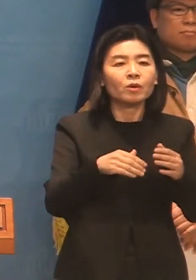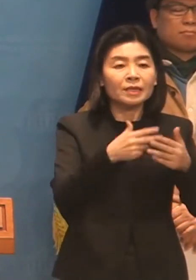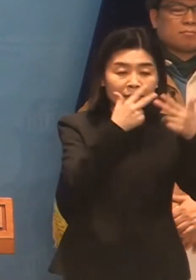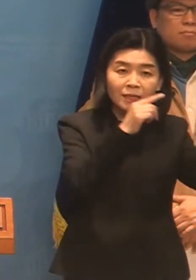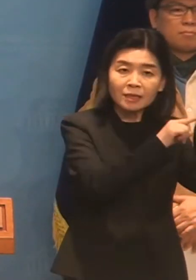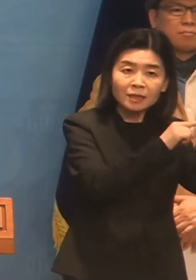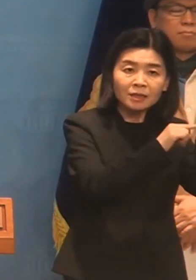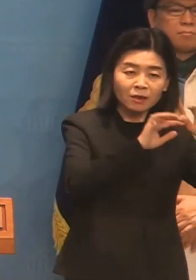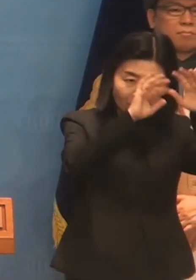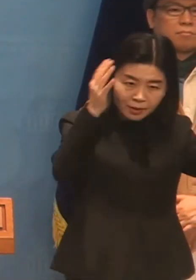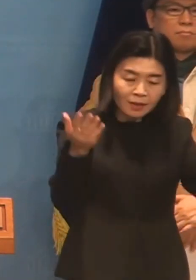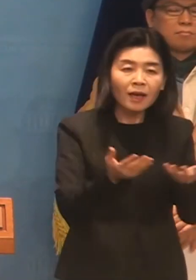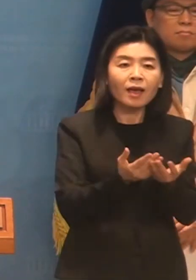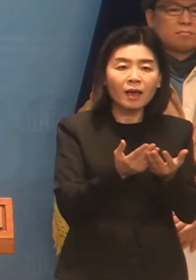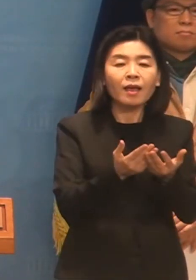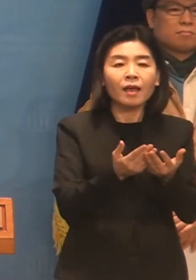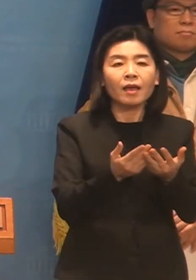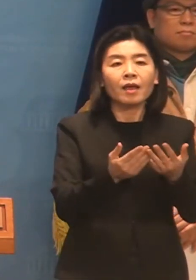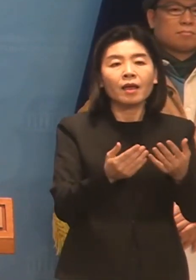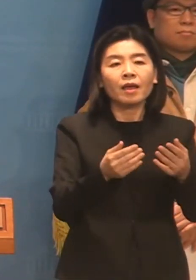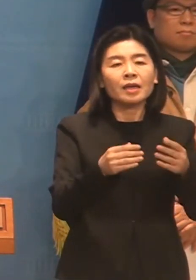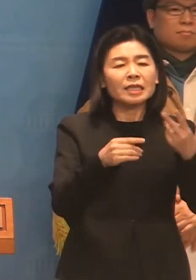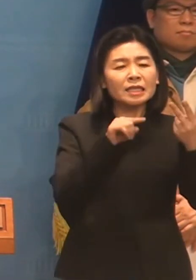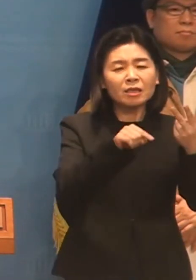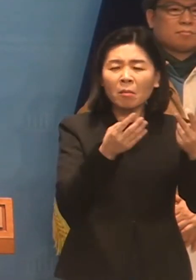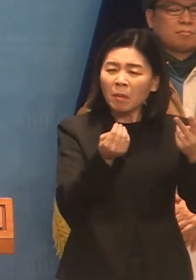불과한 문화예술 예산을